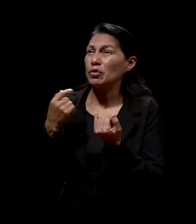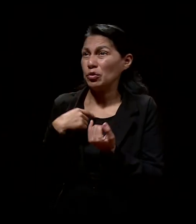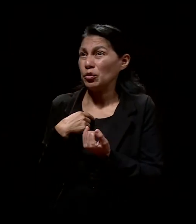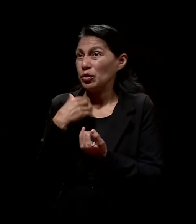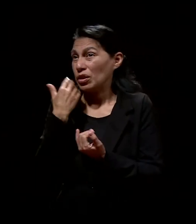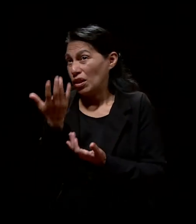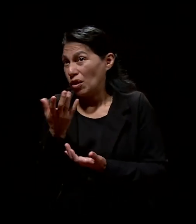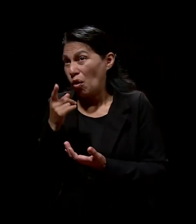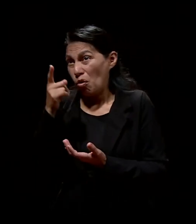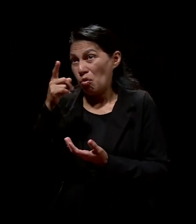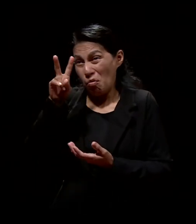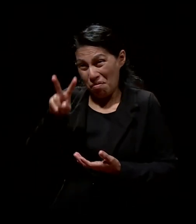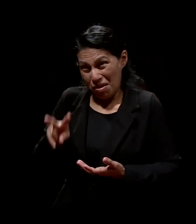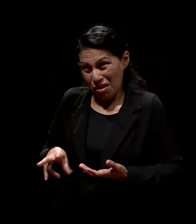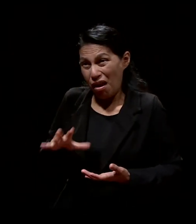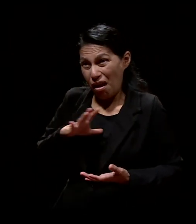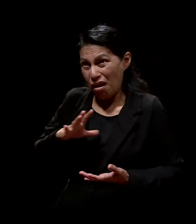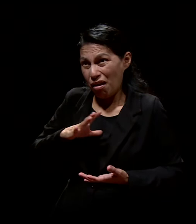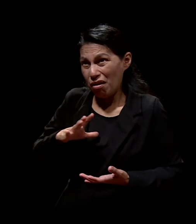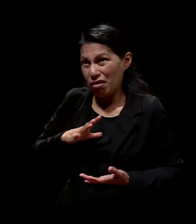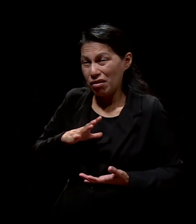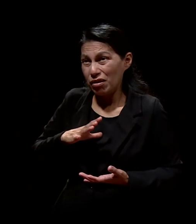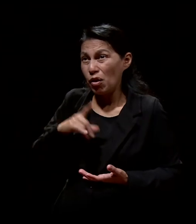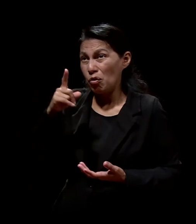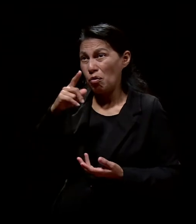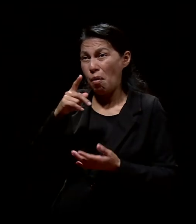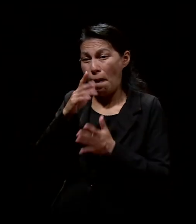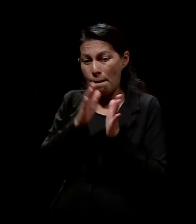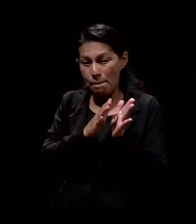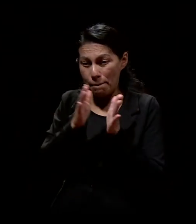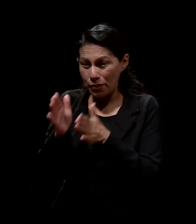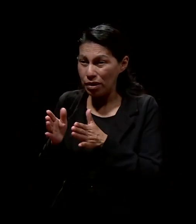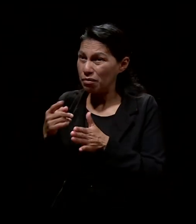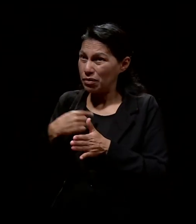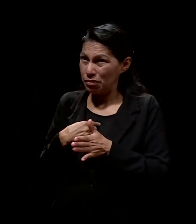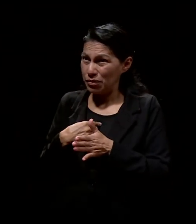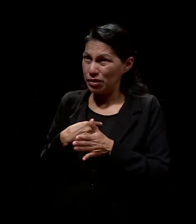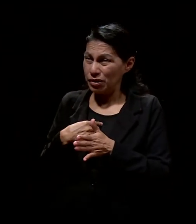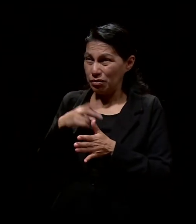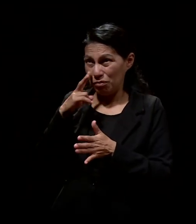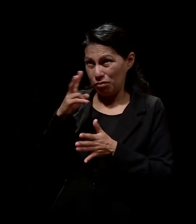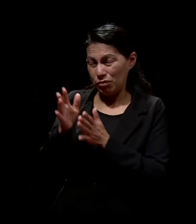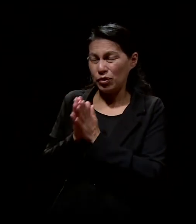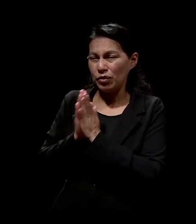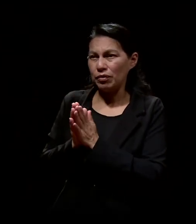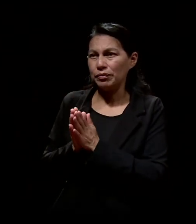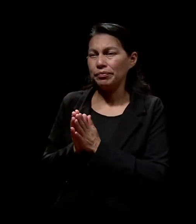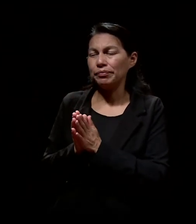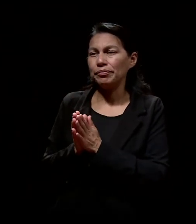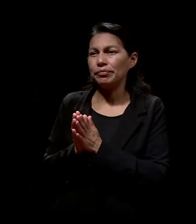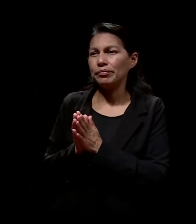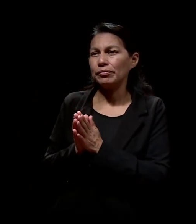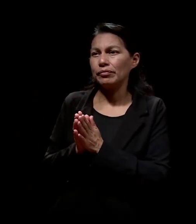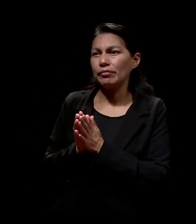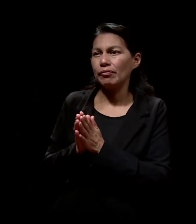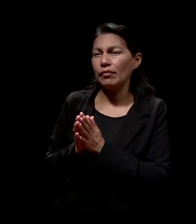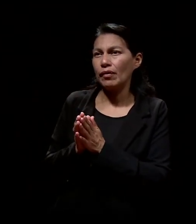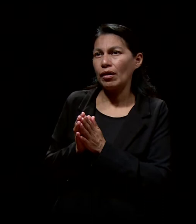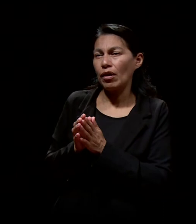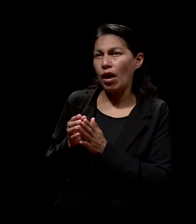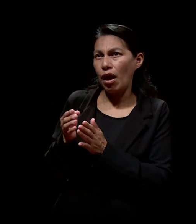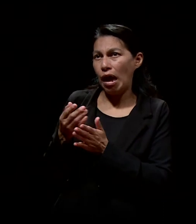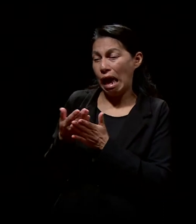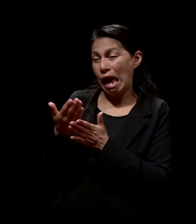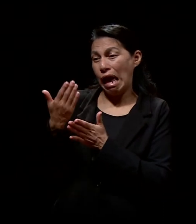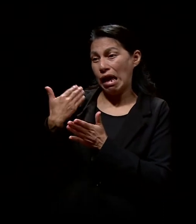correcto, pero yo también quiero ver, si tú realmente existes, si tienes un plan para mí, quiero verlo. Algo curioso también antes de